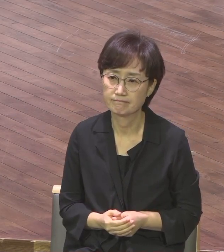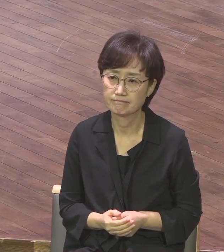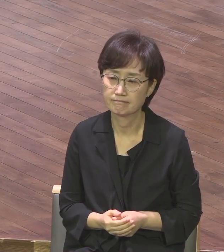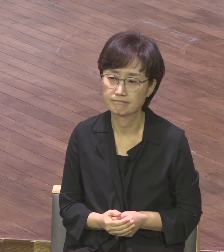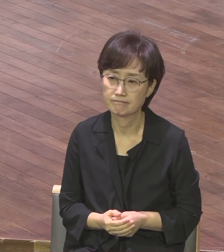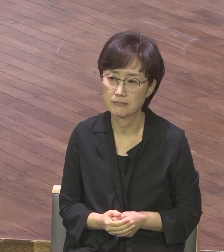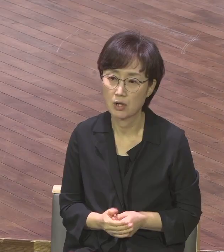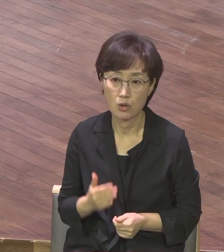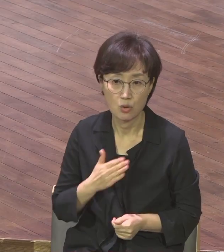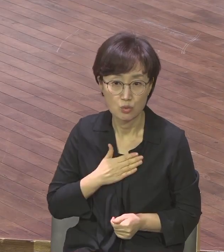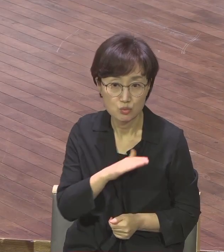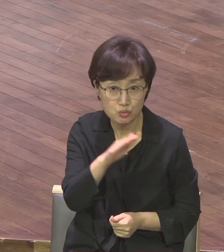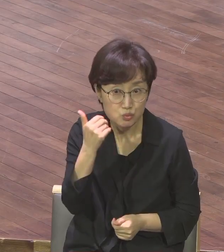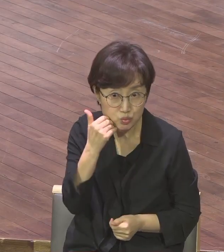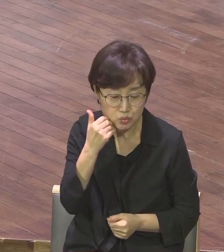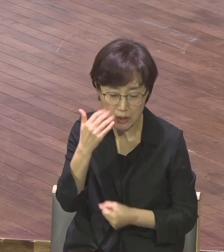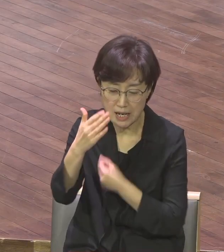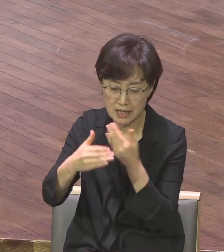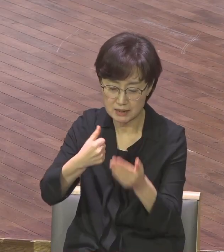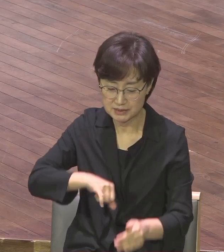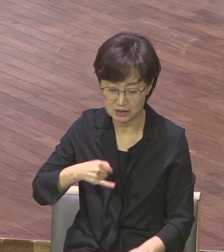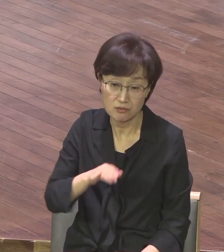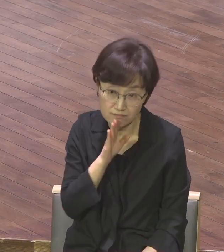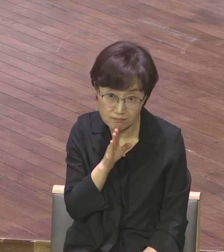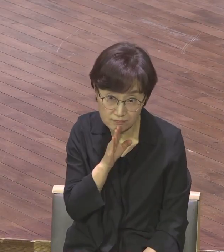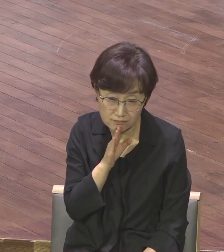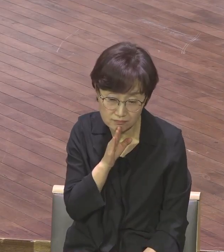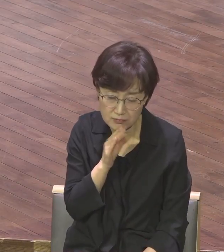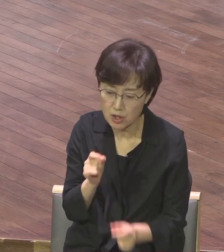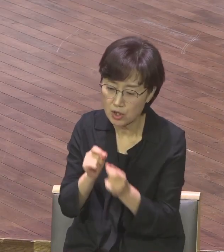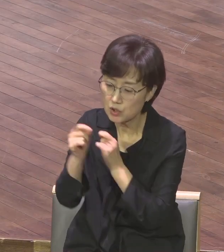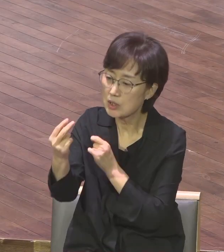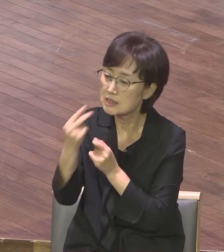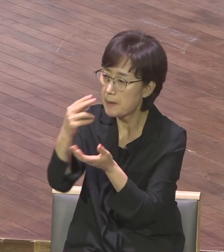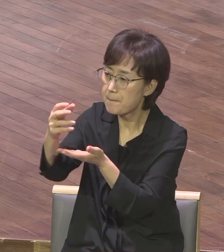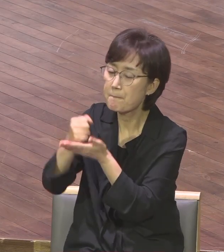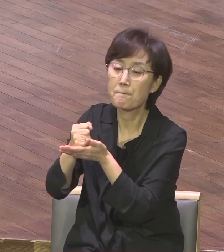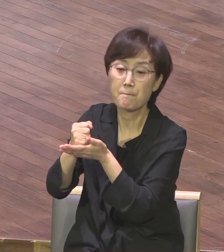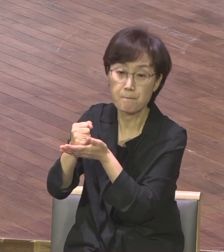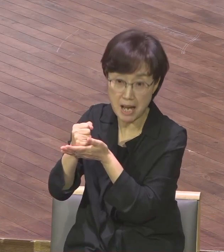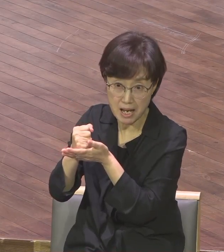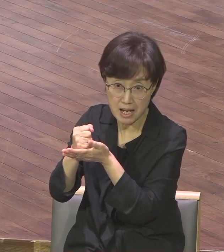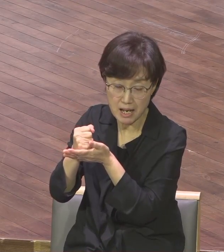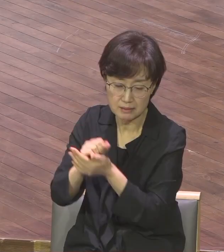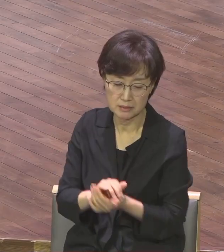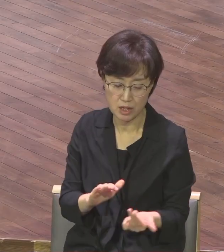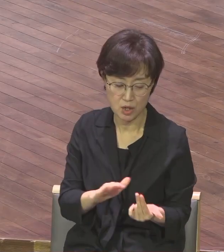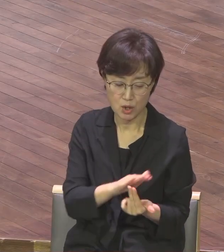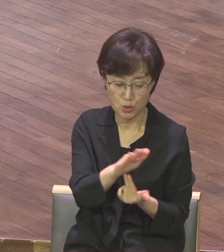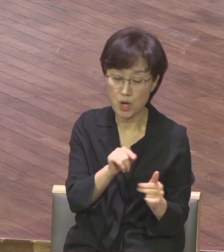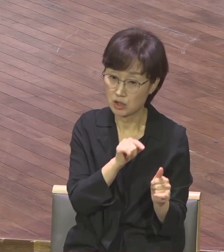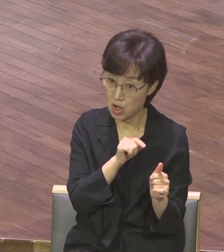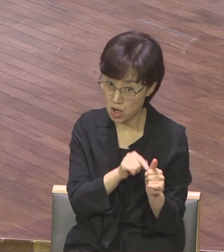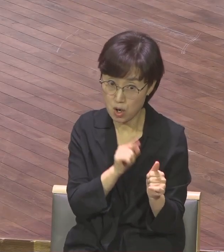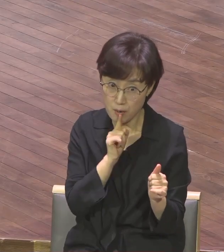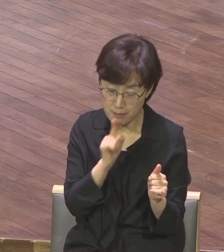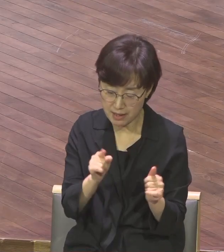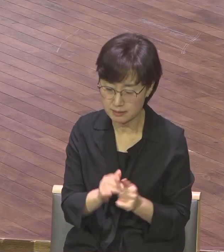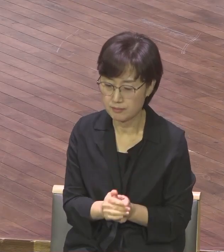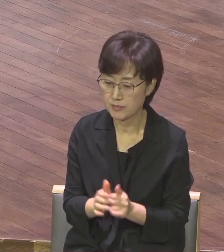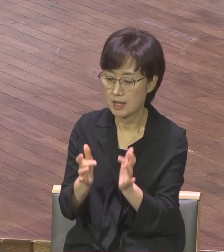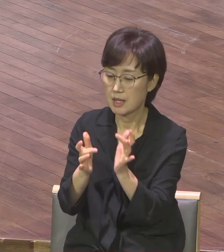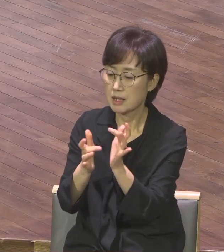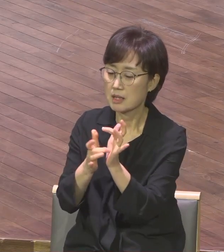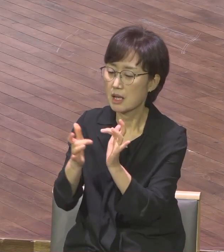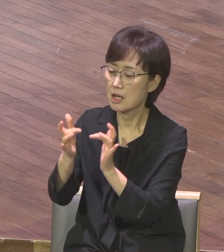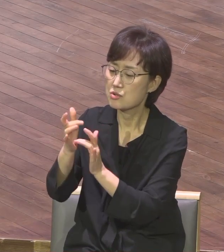하나님의 자녀지요. 이제 하나님의 자녀가 영원한 생명을 누리게 되는데, 사도 요한은 이렇게